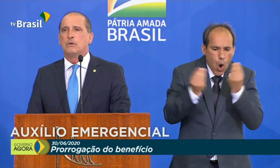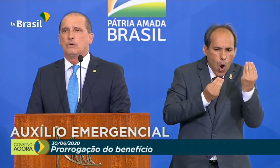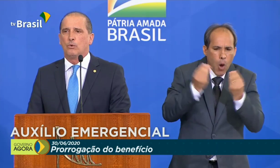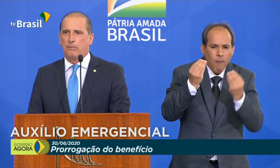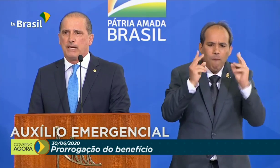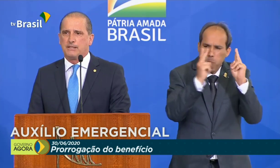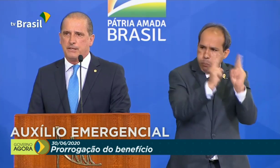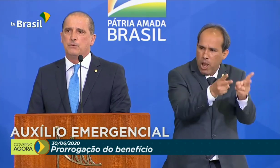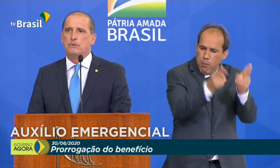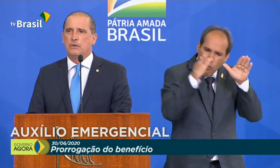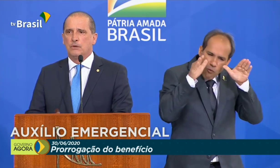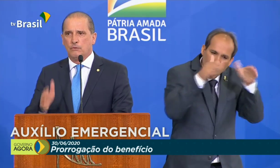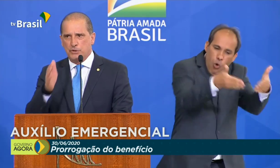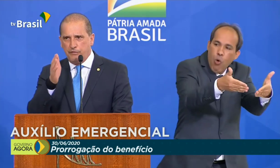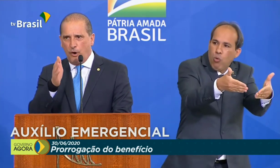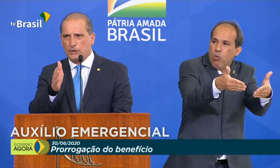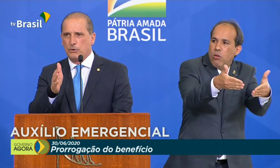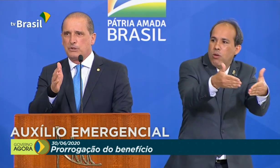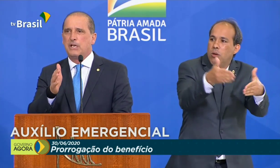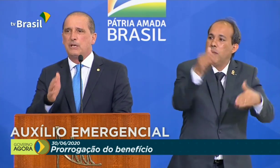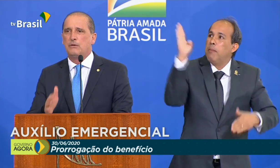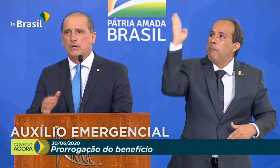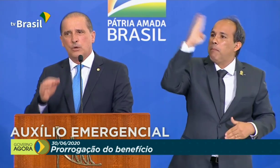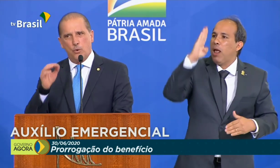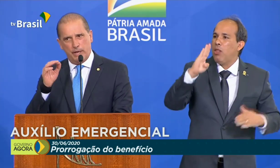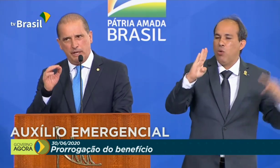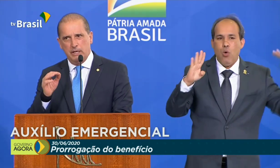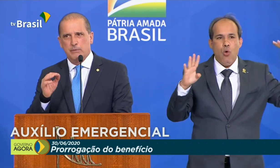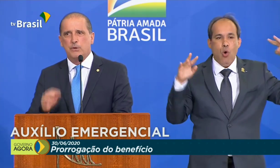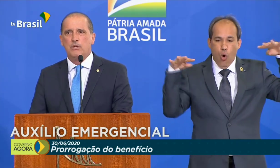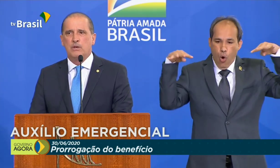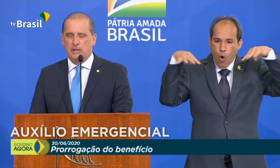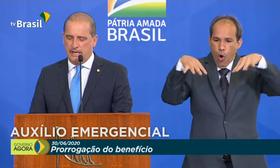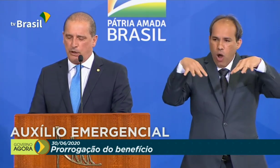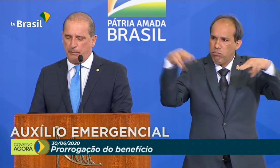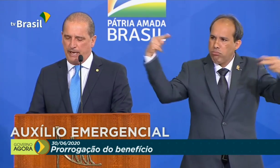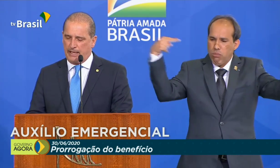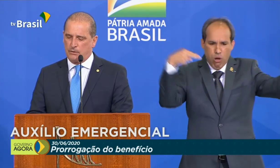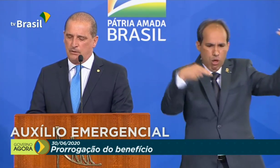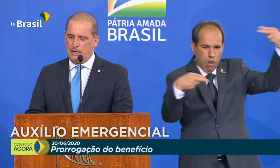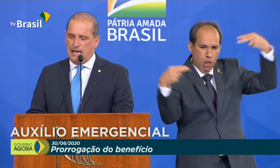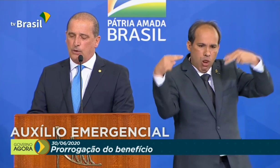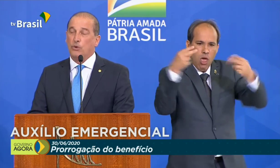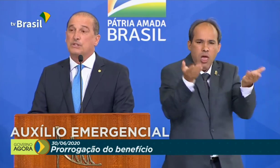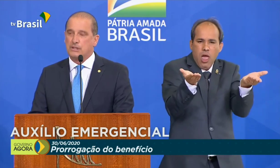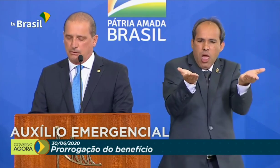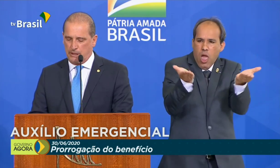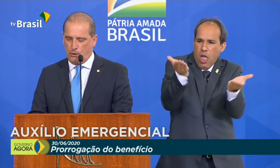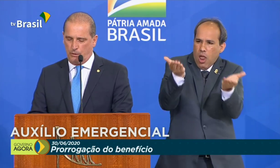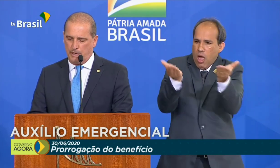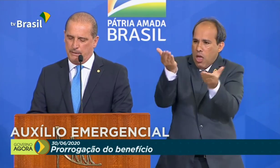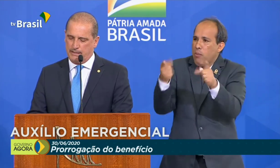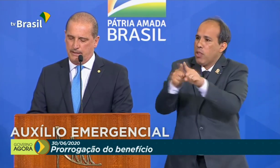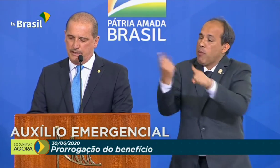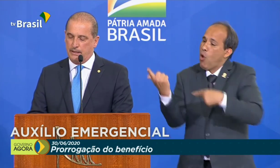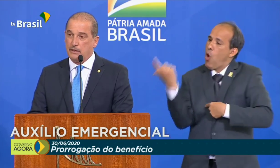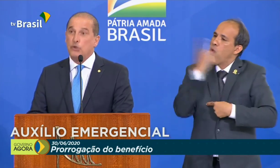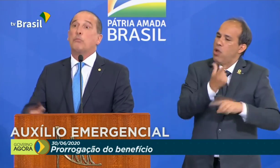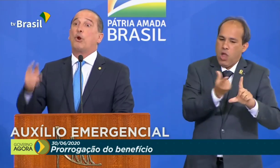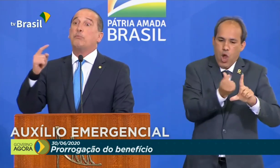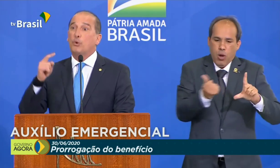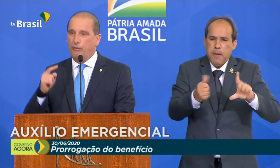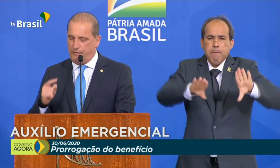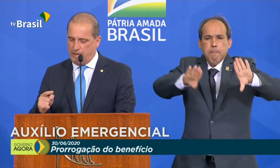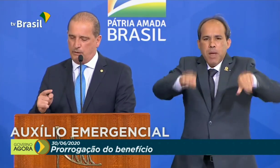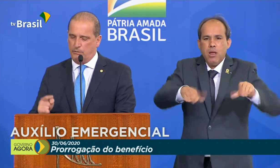Hugo, o Brasil de volta no trilho, com equilíbrio e recuperado a condição da economia brasileira e